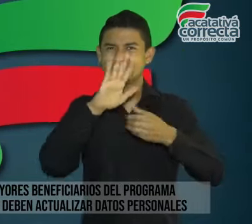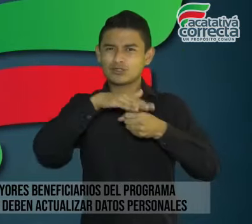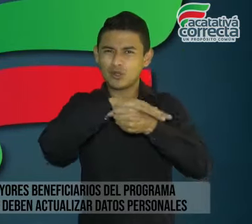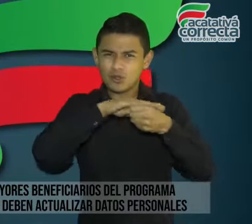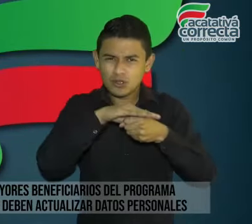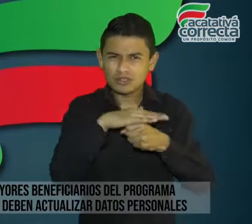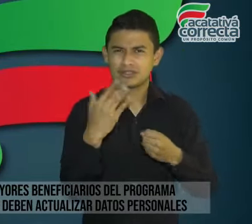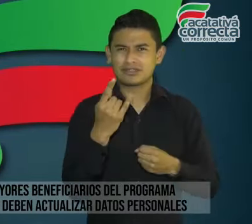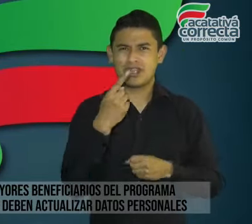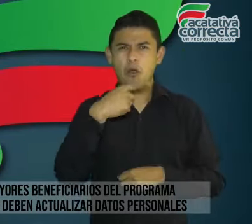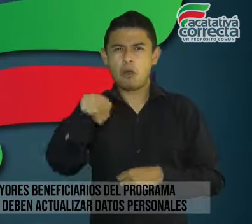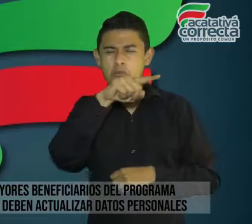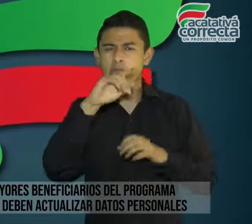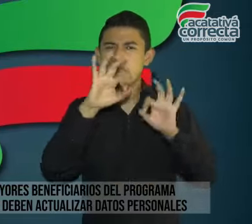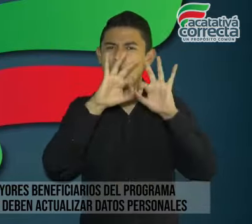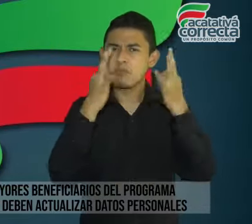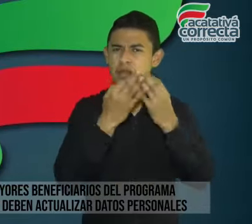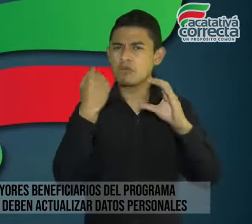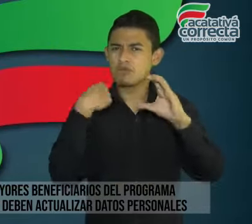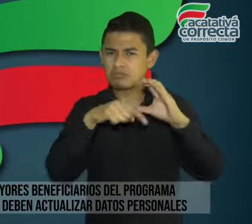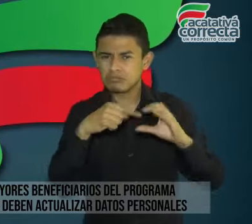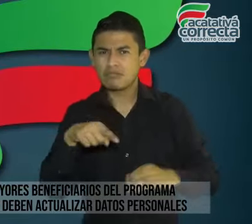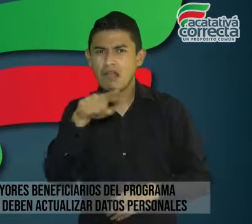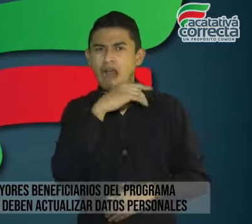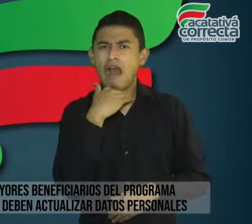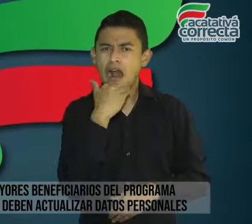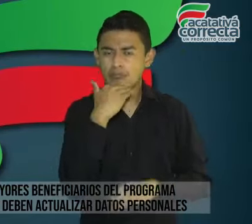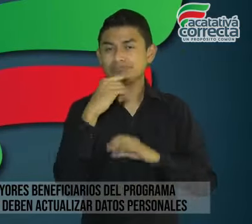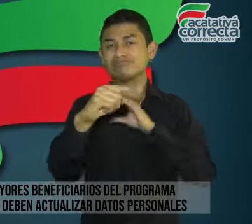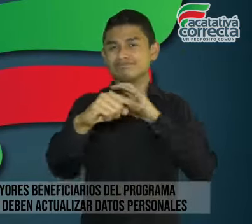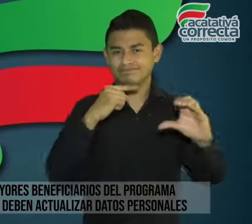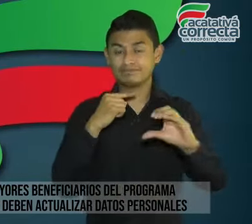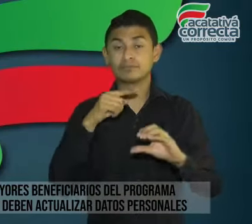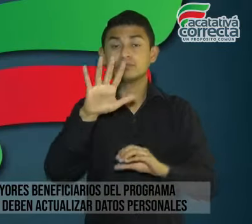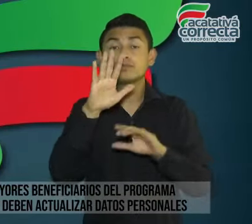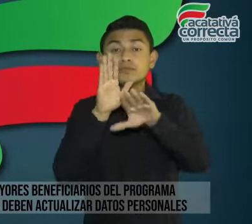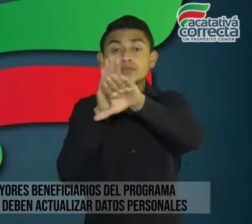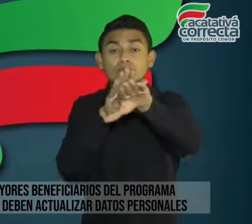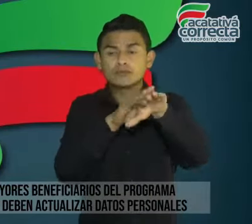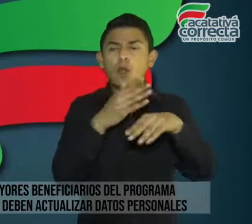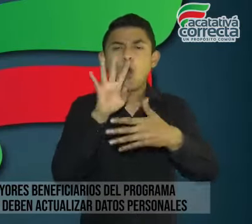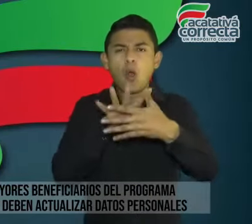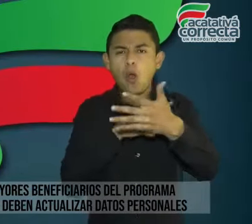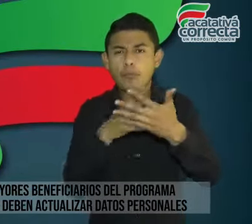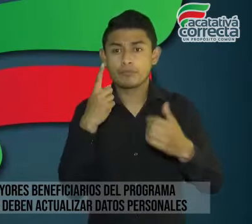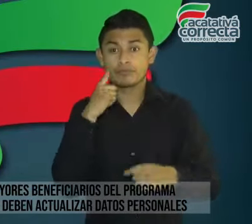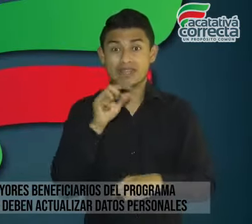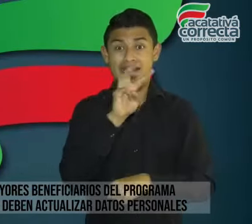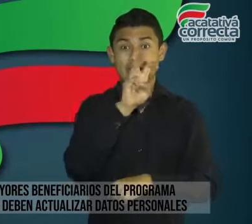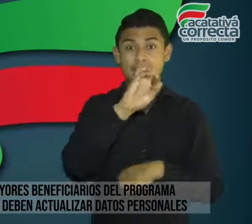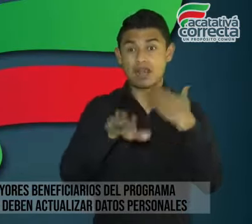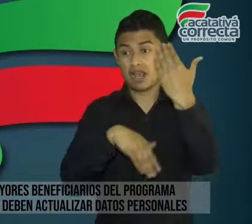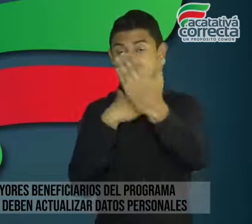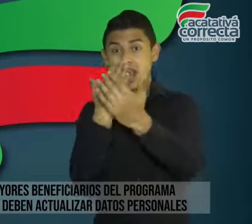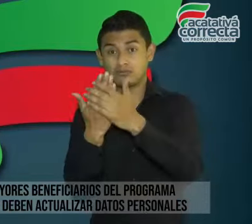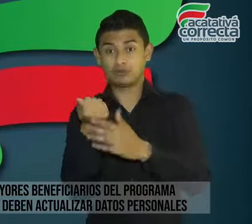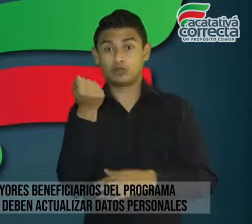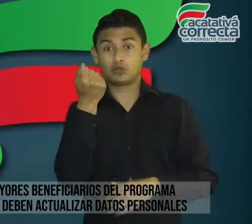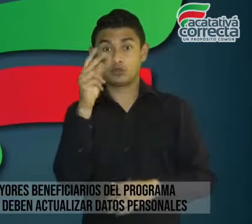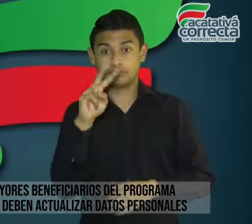y 30 pm, de lunes a viernes. Importante tener a la mano los siguientes datos. Número de documento, dirección exacta